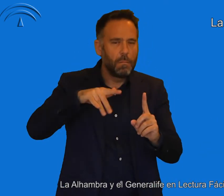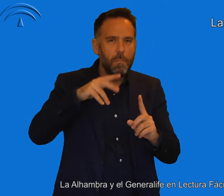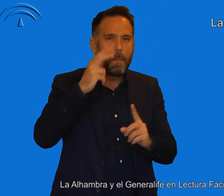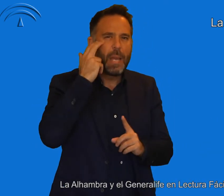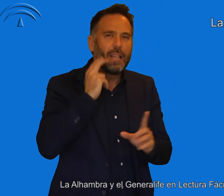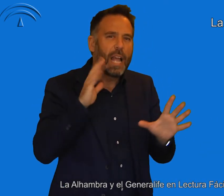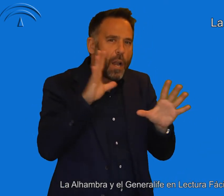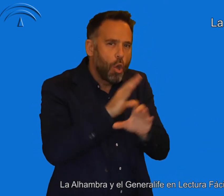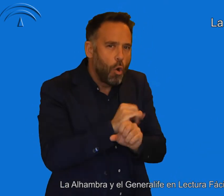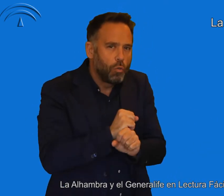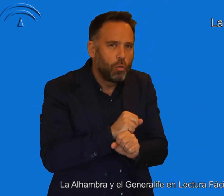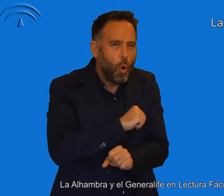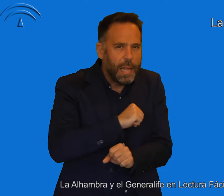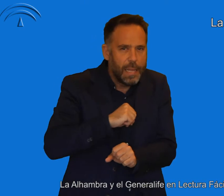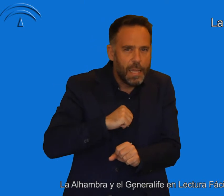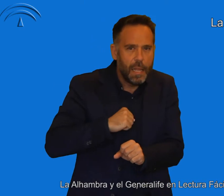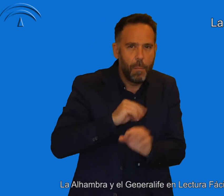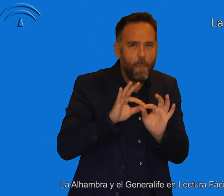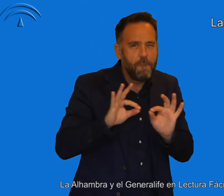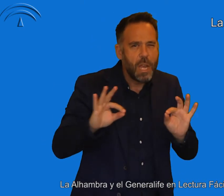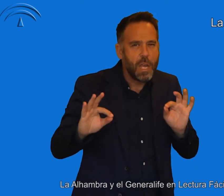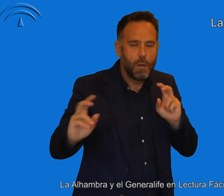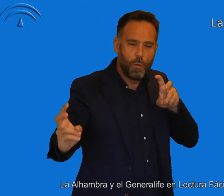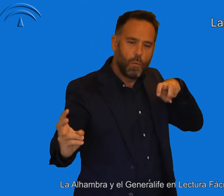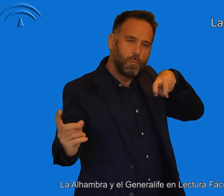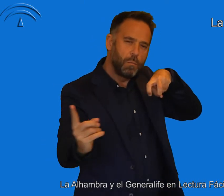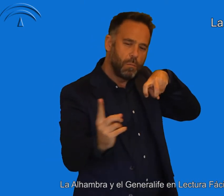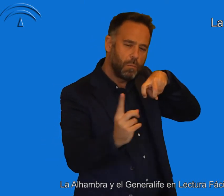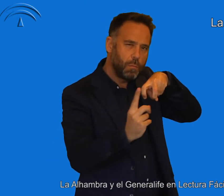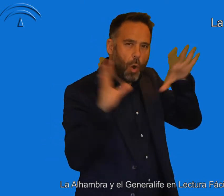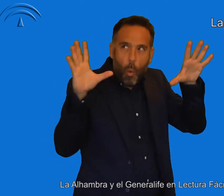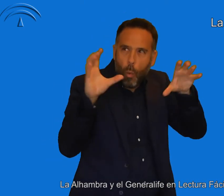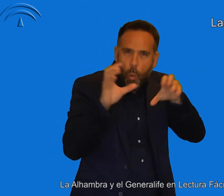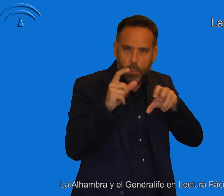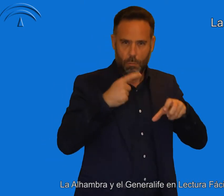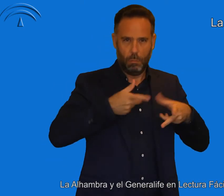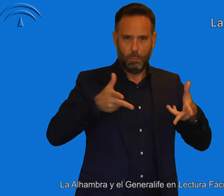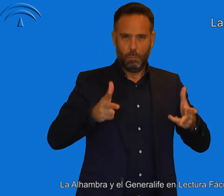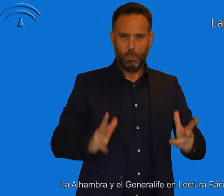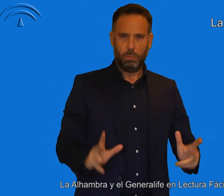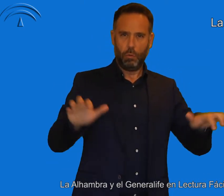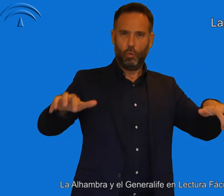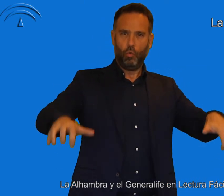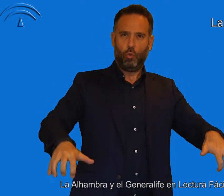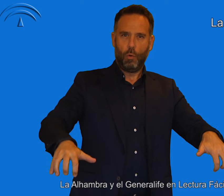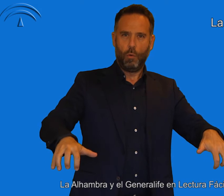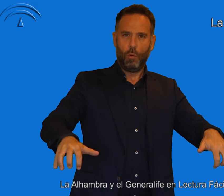Imagina el ambiente misterioso, íntimo y refinado cuando el sultán recibía a sus visitantes en la penumbra.